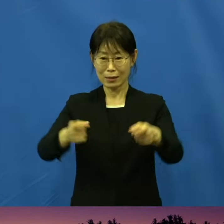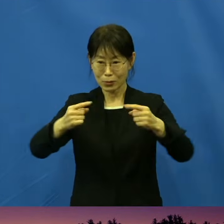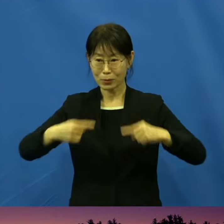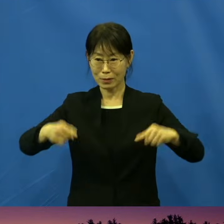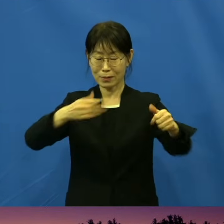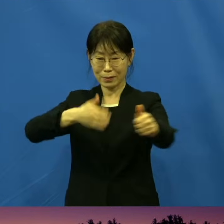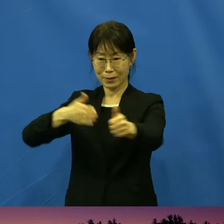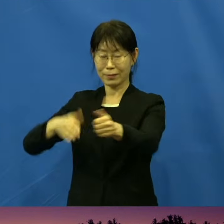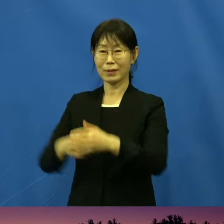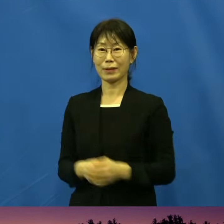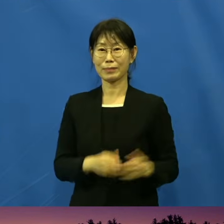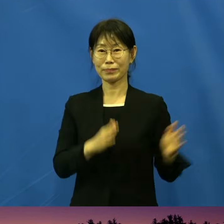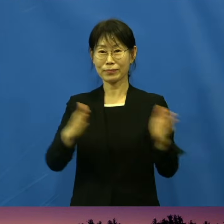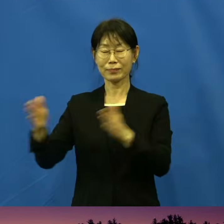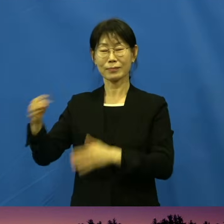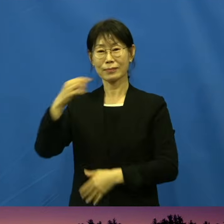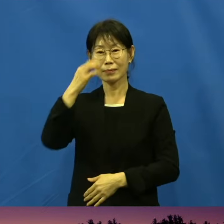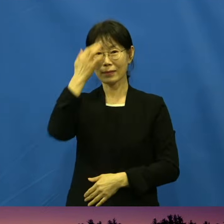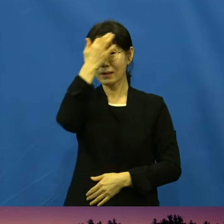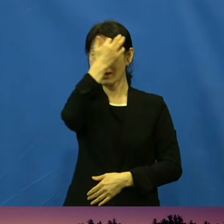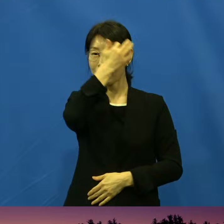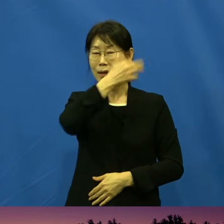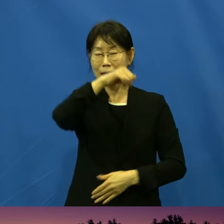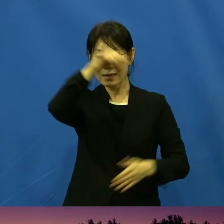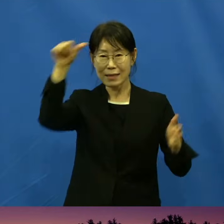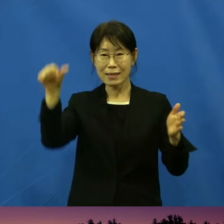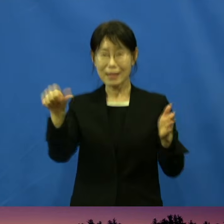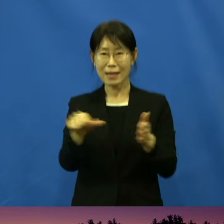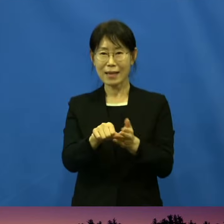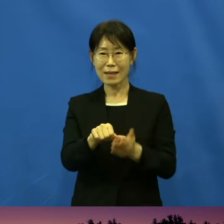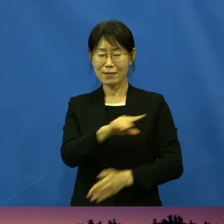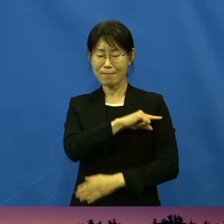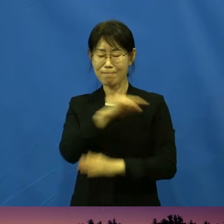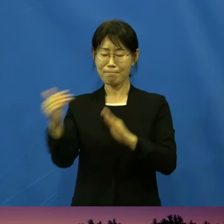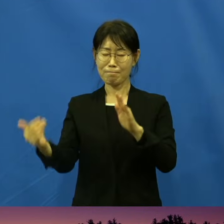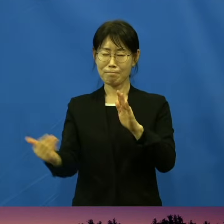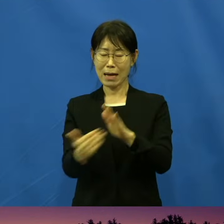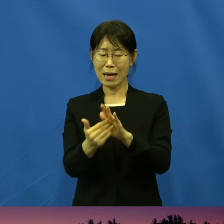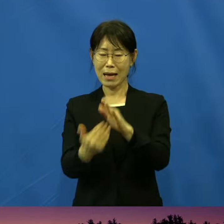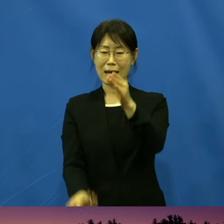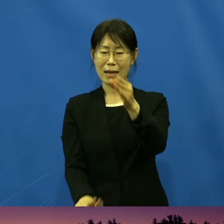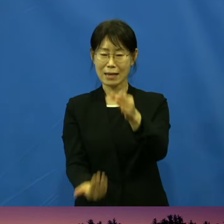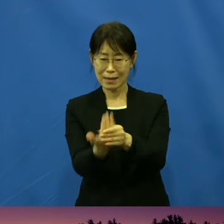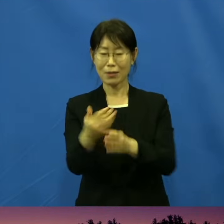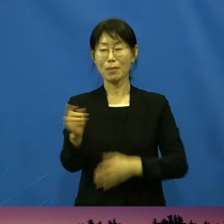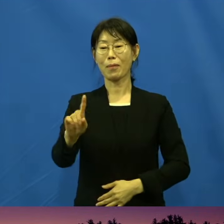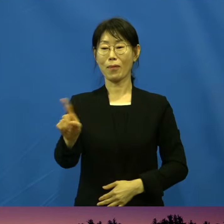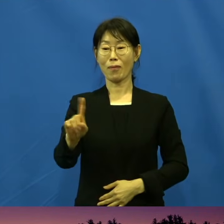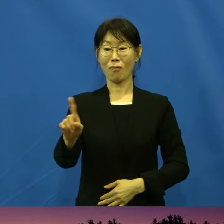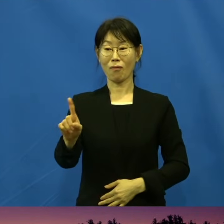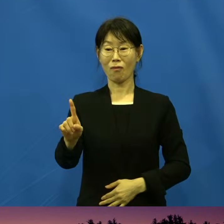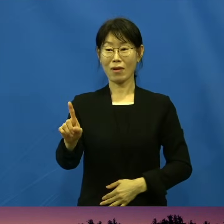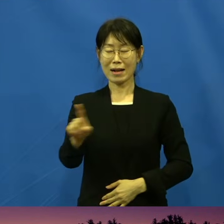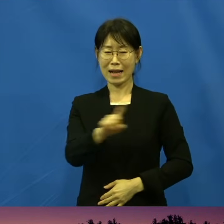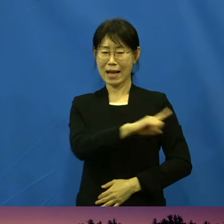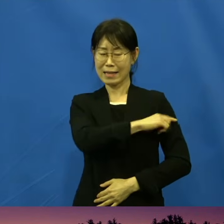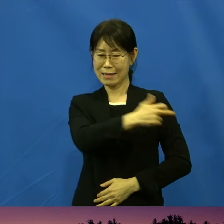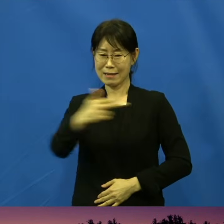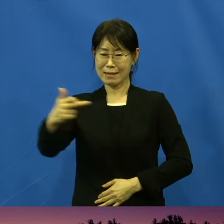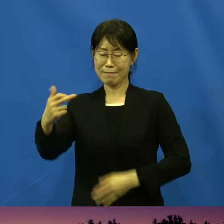여러분 인생의 최대 사건은 무엇입니까? 많은 사건들이 있지만 가장 큰